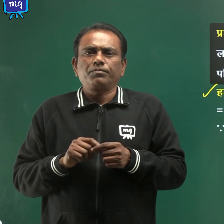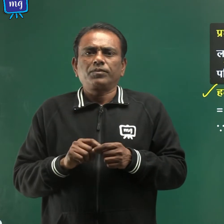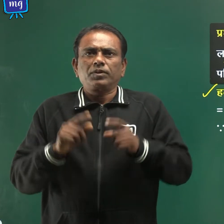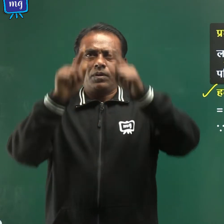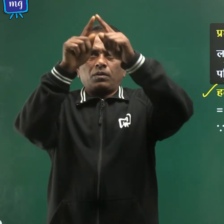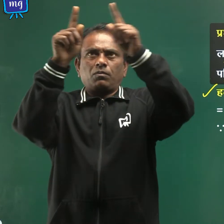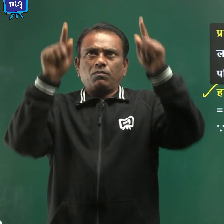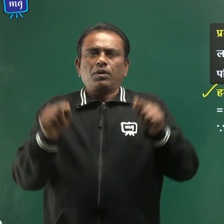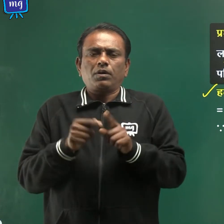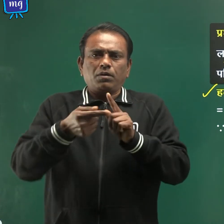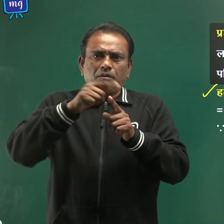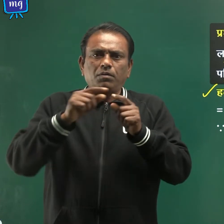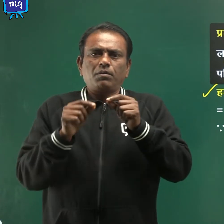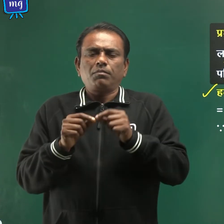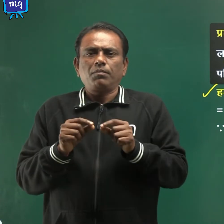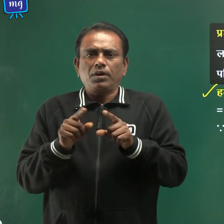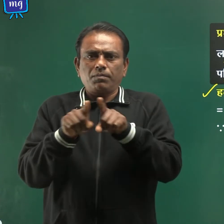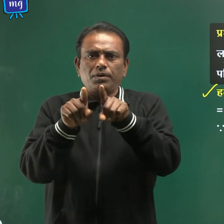इस वर्ग का परिमाप बराबर